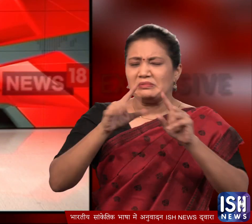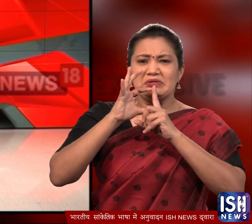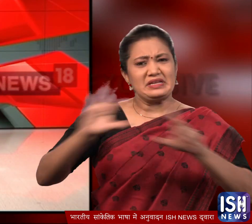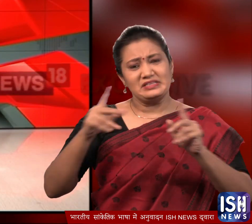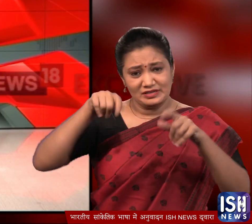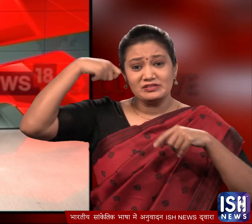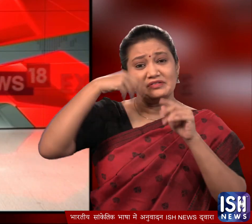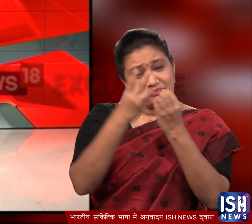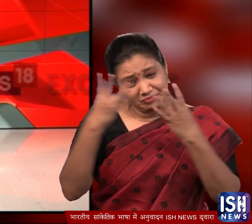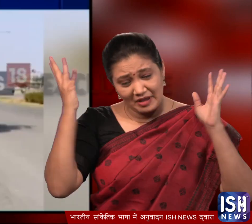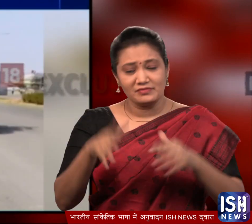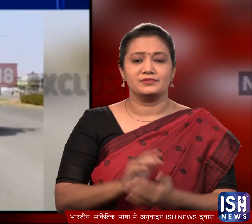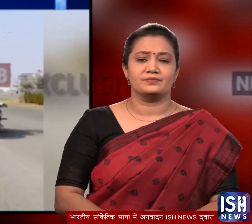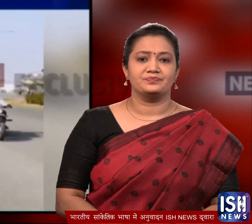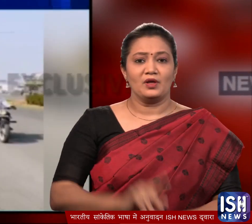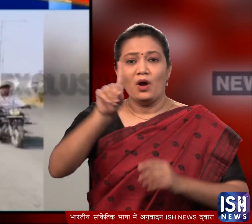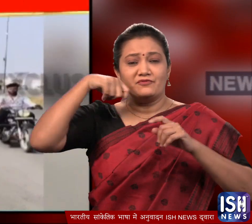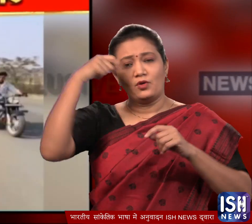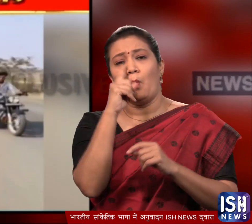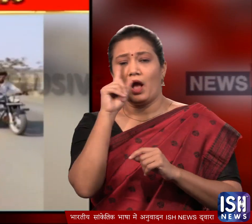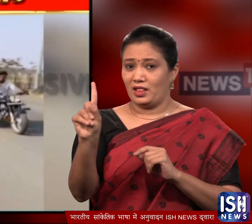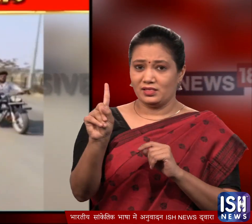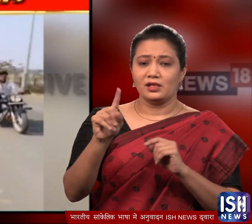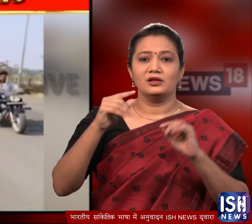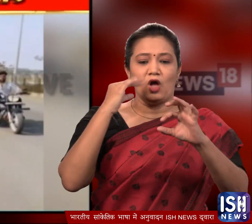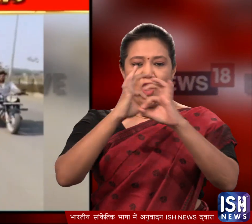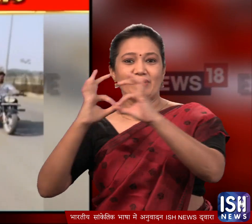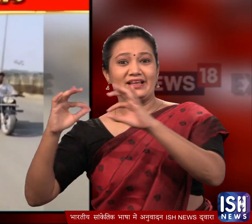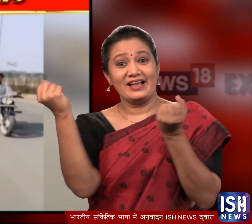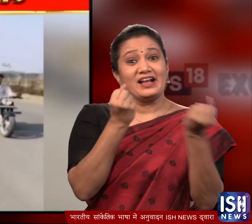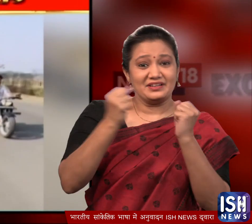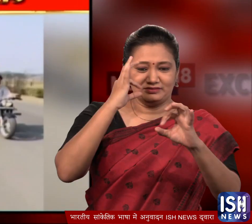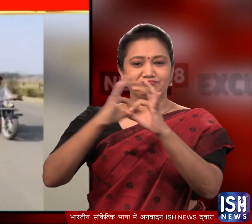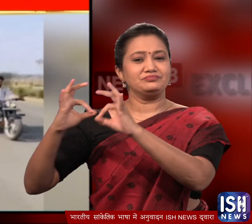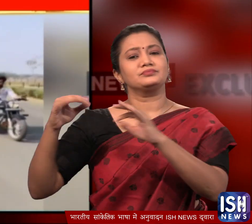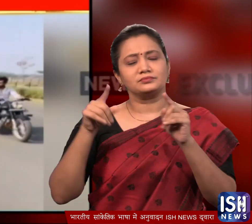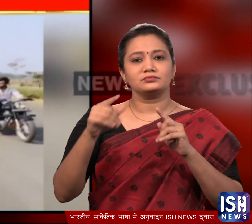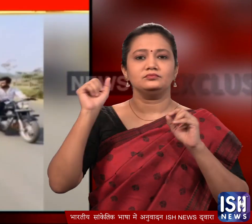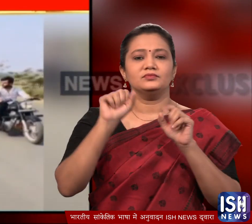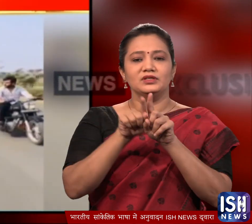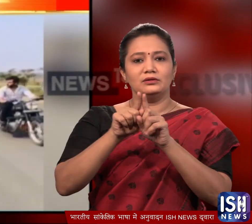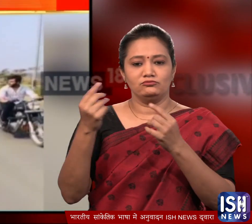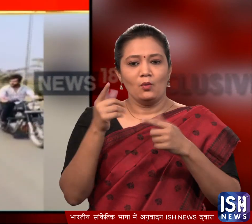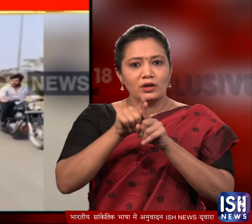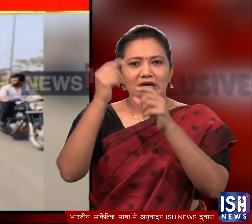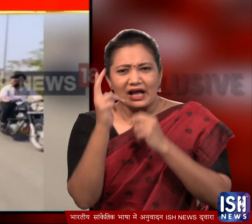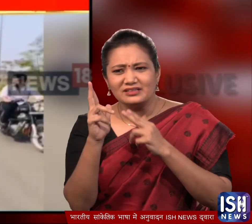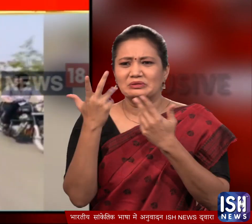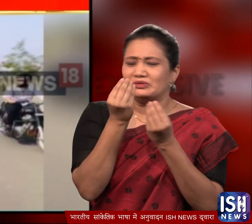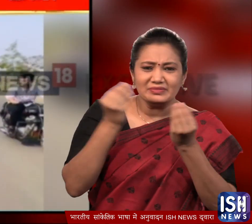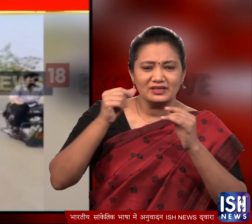इसी तरह खतरनाक स्टंट की। एक वीडियो में एक ही लड़की दिखी जो कि ऑडी कार में सवार थी, लेकिन इस दौरान उसके हाथ में एक हथियार